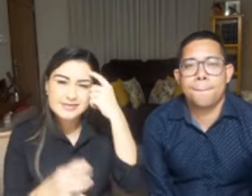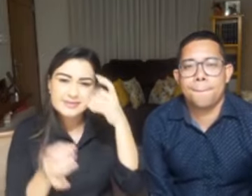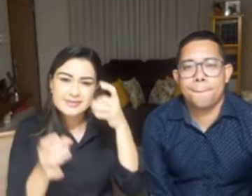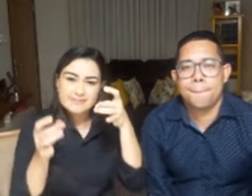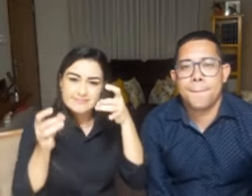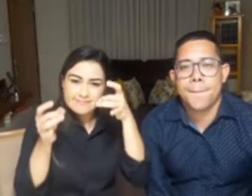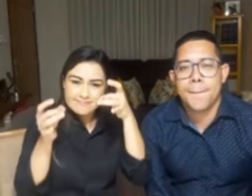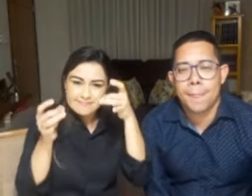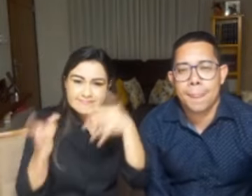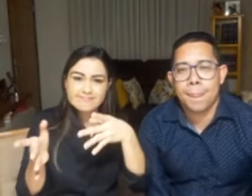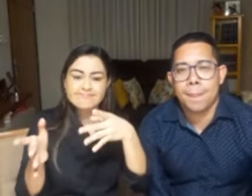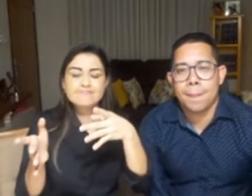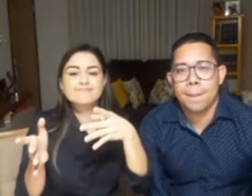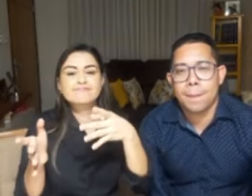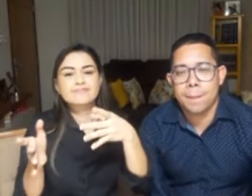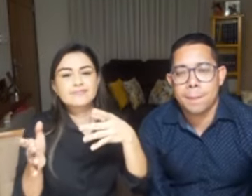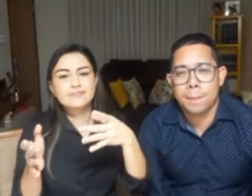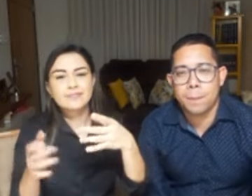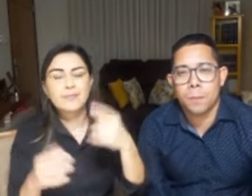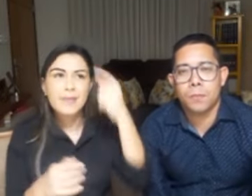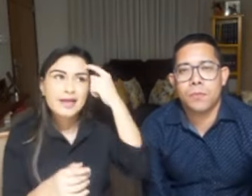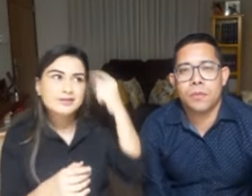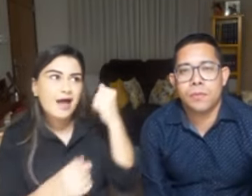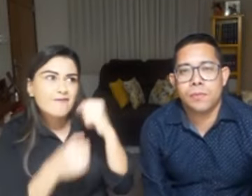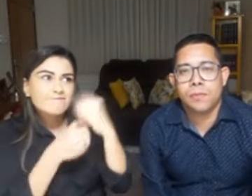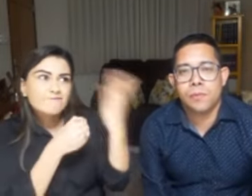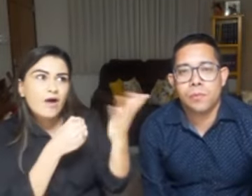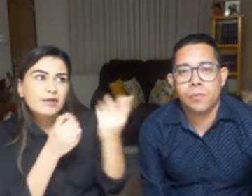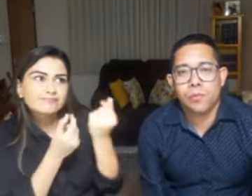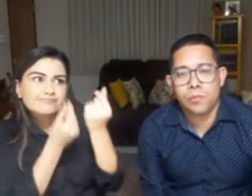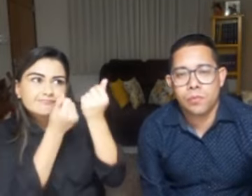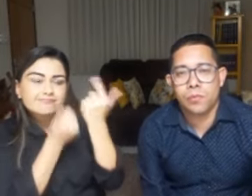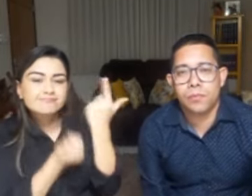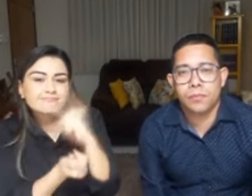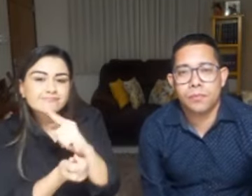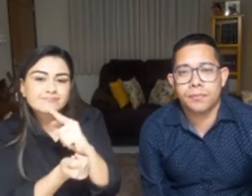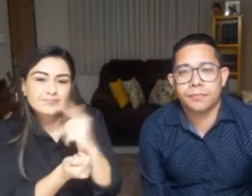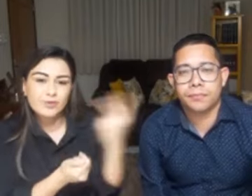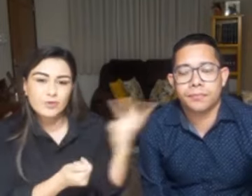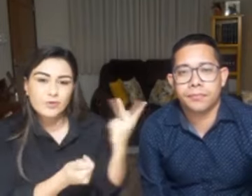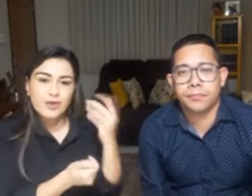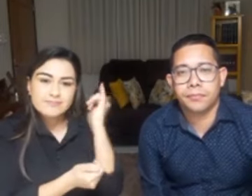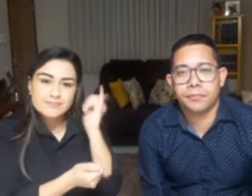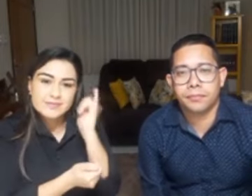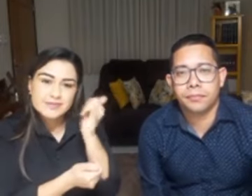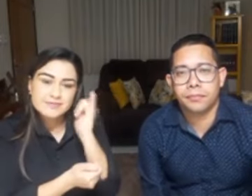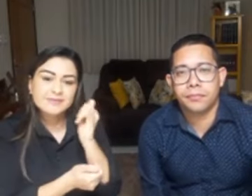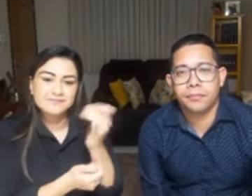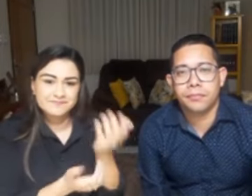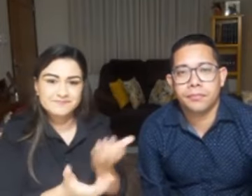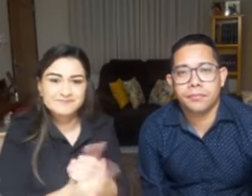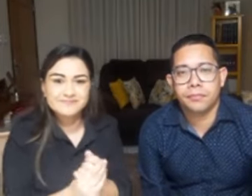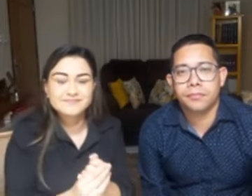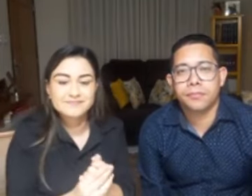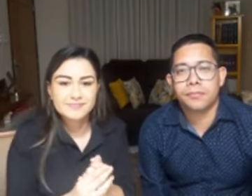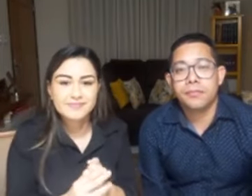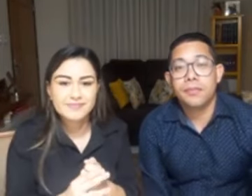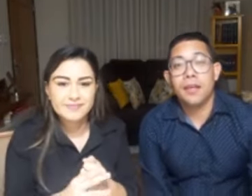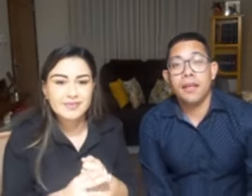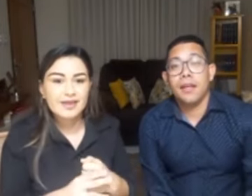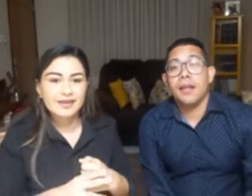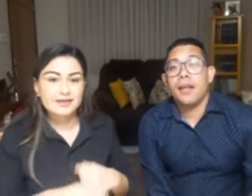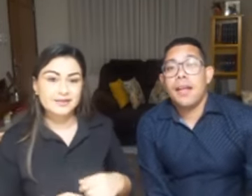carreira secular que vai dar mais dinheiro. Então, vocês dois, dê uma palavra para essa pessoa agora.